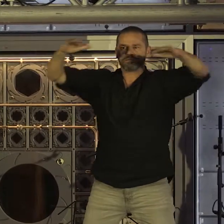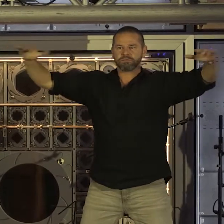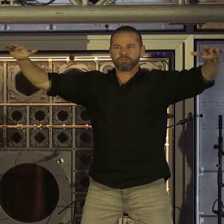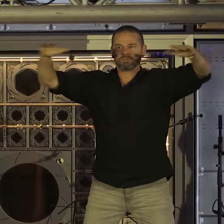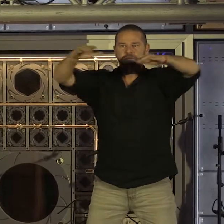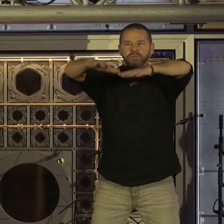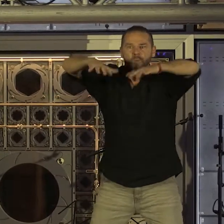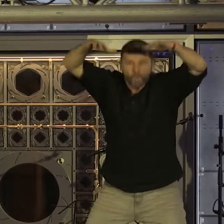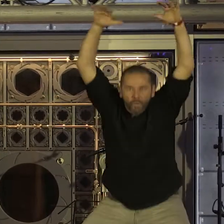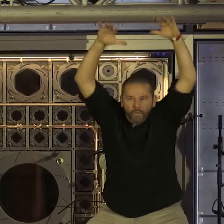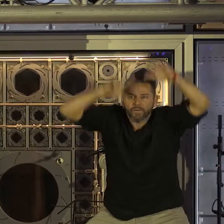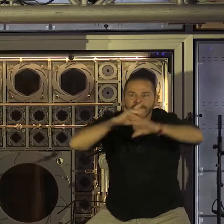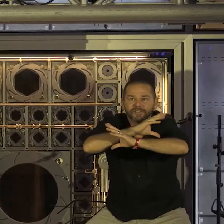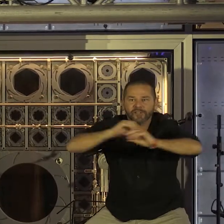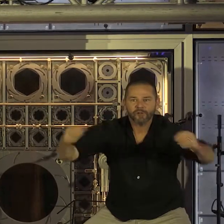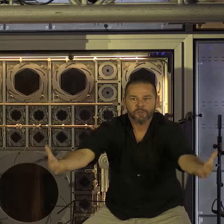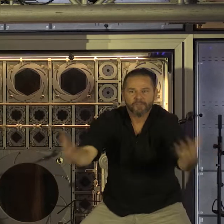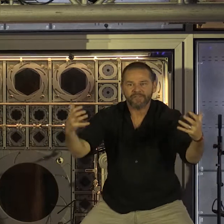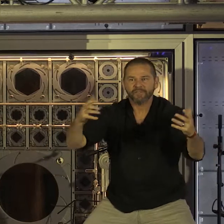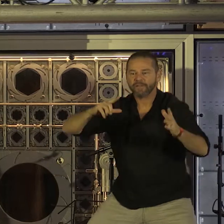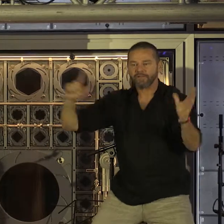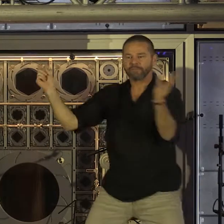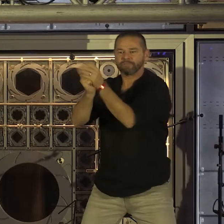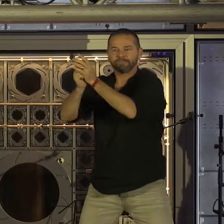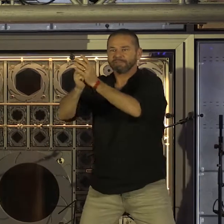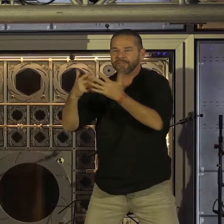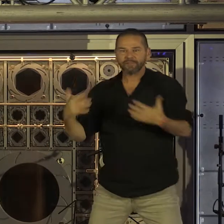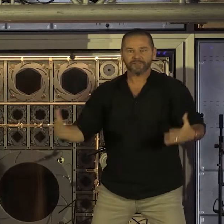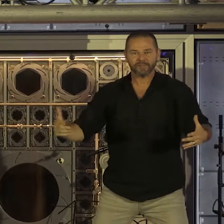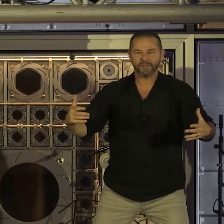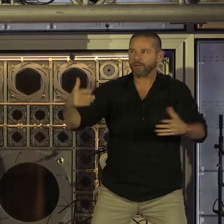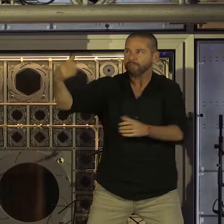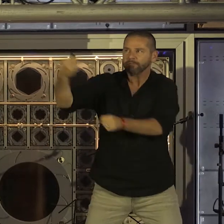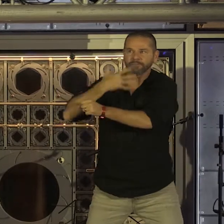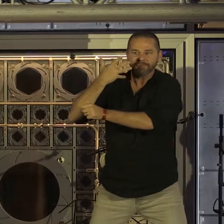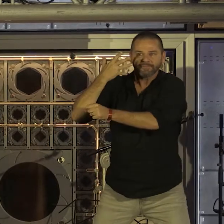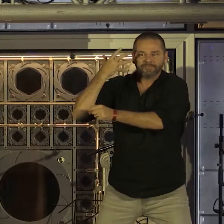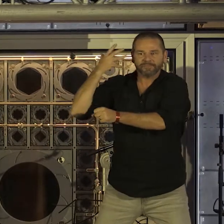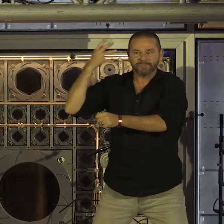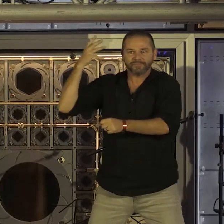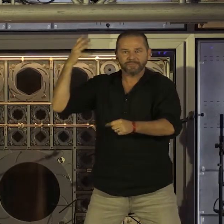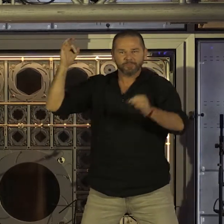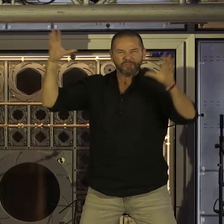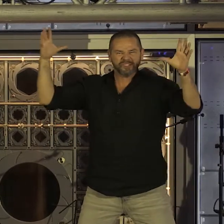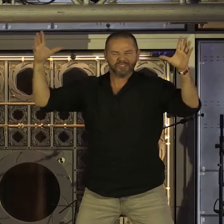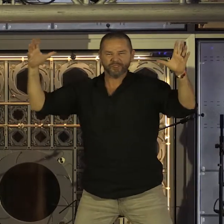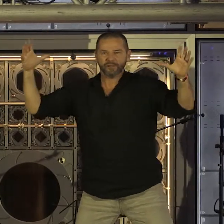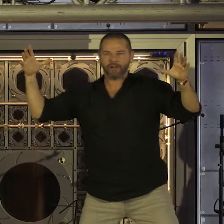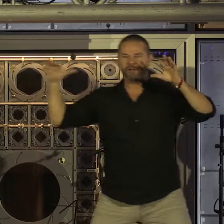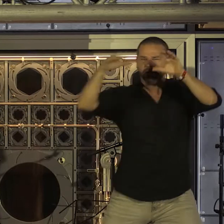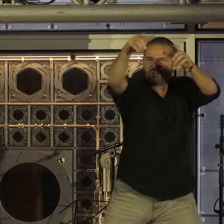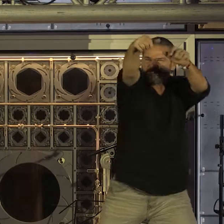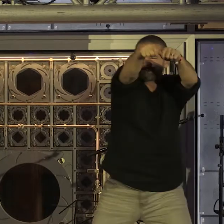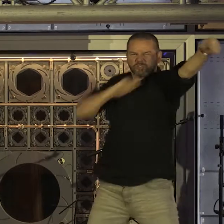s'annonce profane. Alors, comme si l'on déchirait le sein de la nuit, une palpitation de mythes